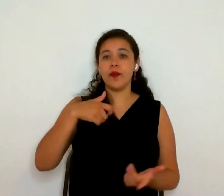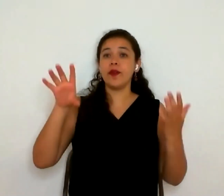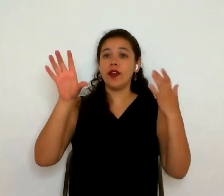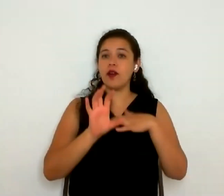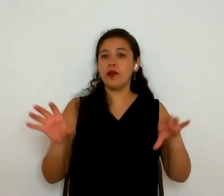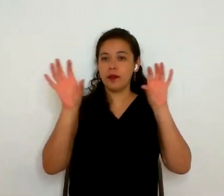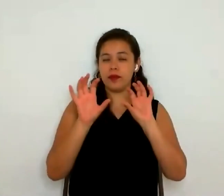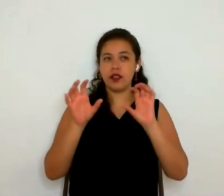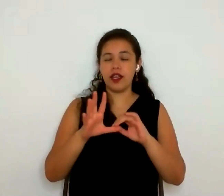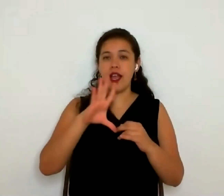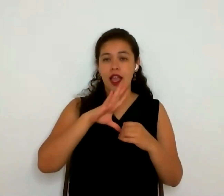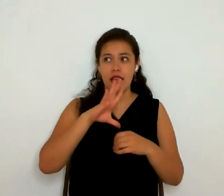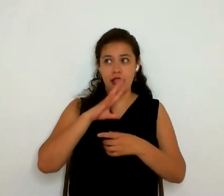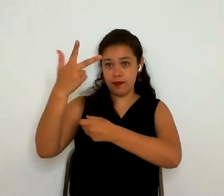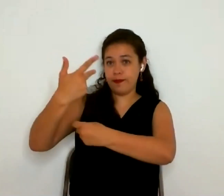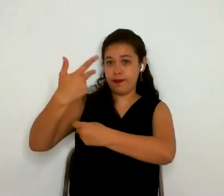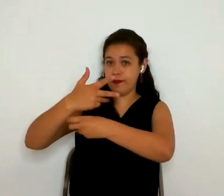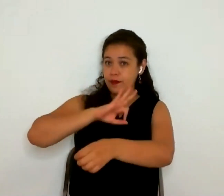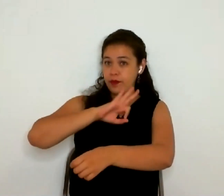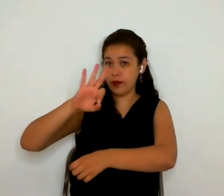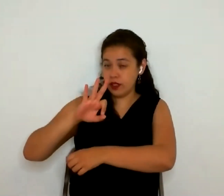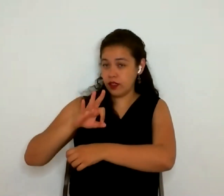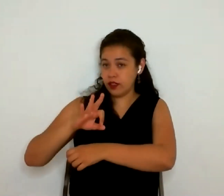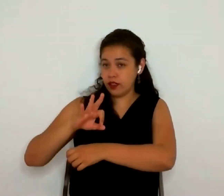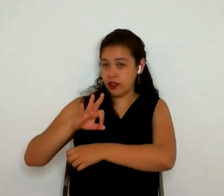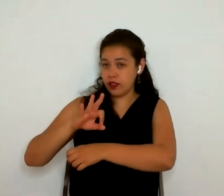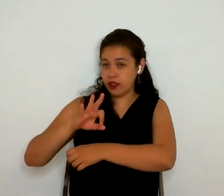y tiene acceso a cámara ese equipo